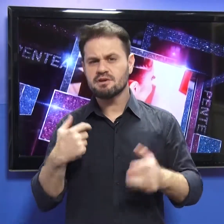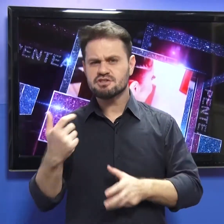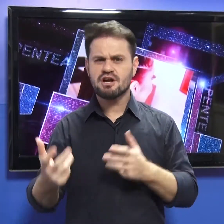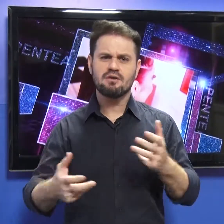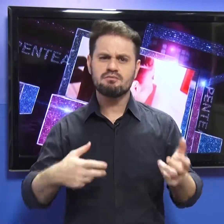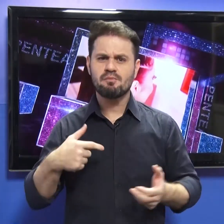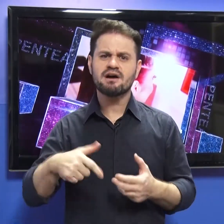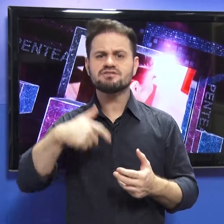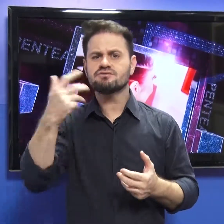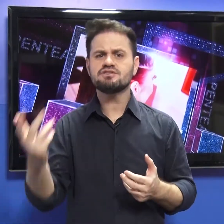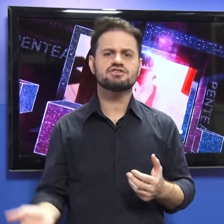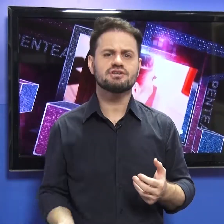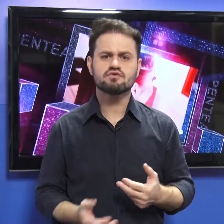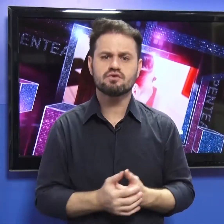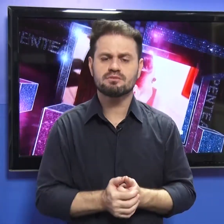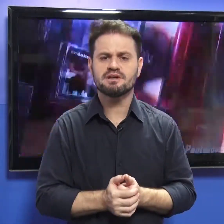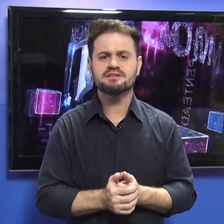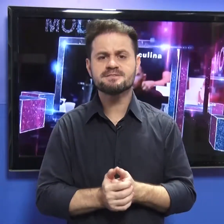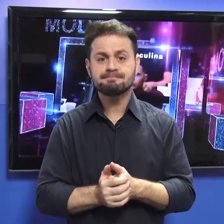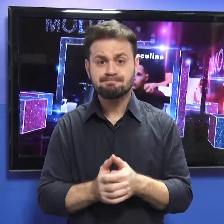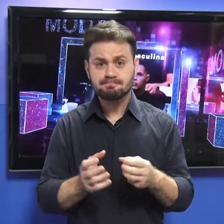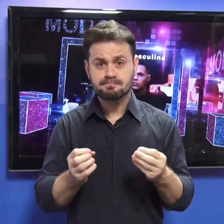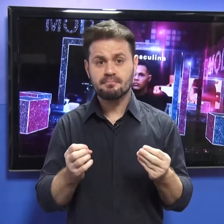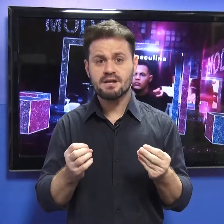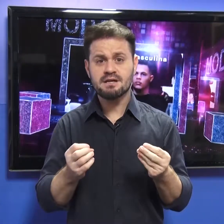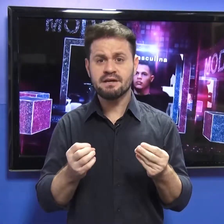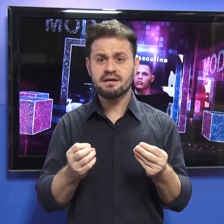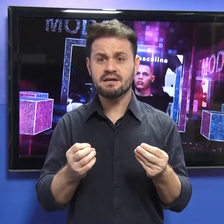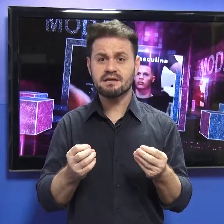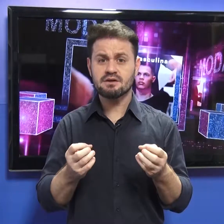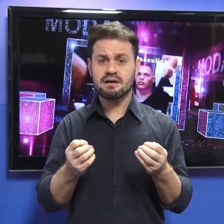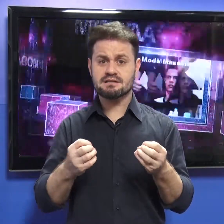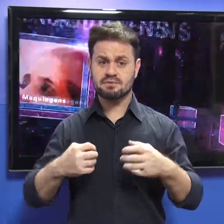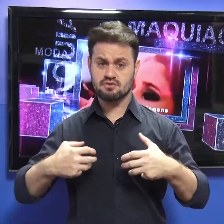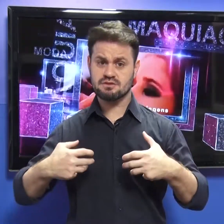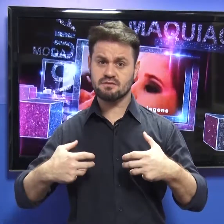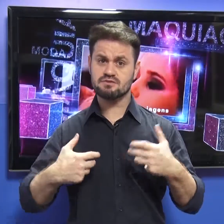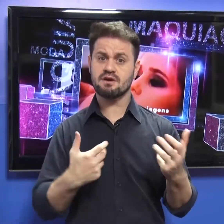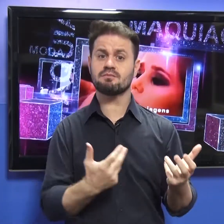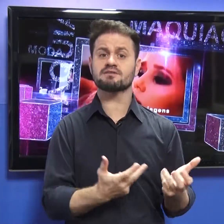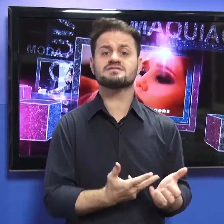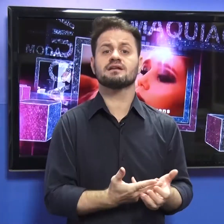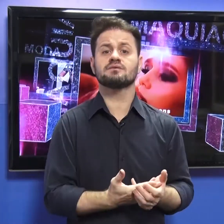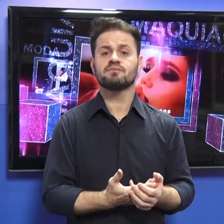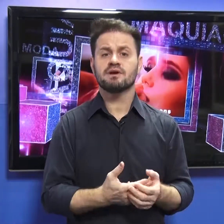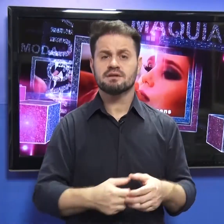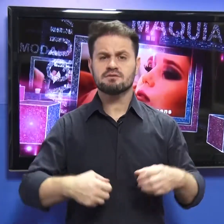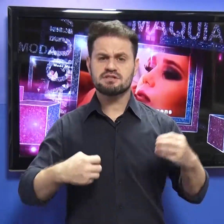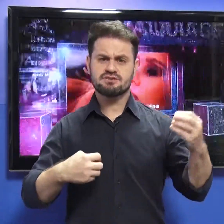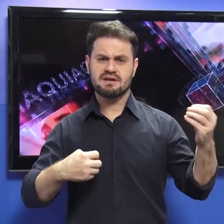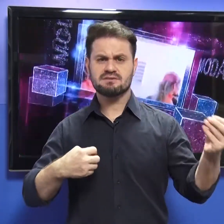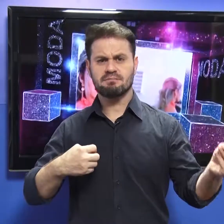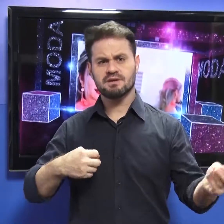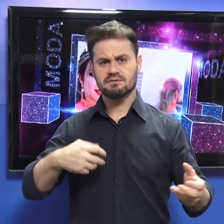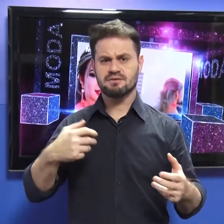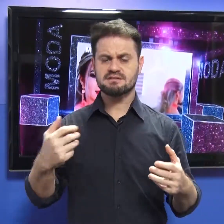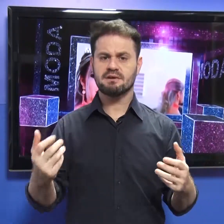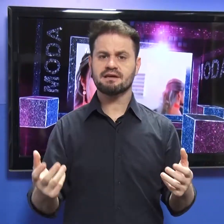mim que já arruma mais de 20 anos formandas as pessoas vão se arrumar no salão então a gente faz o cabelo faz a maquiagem